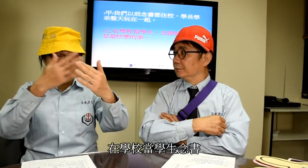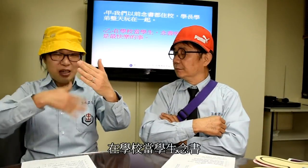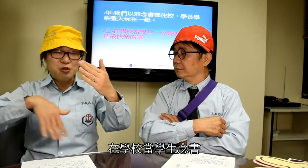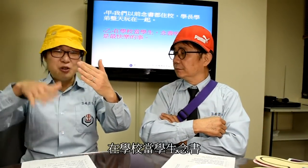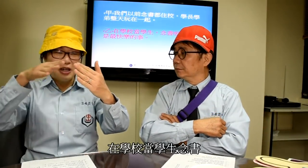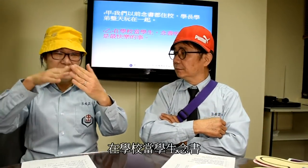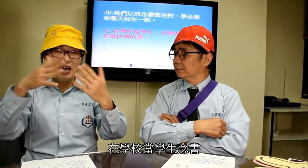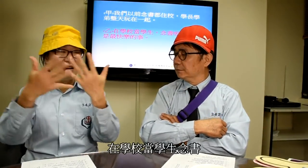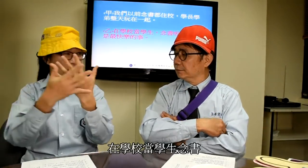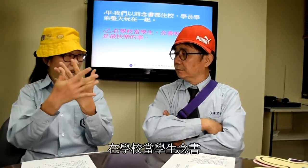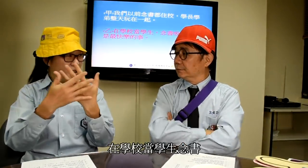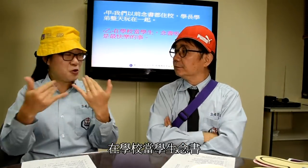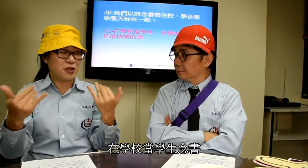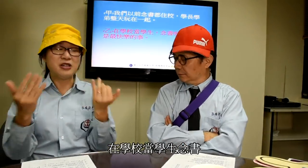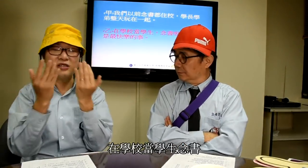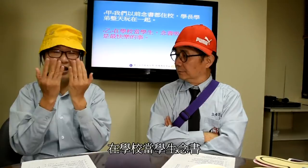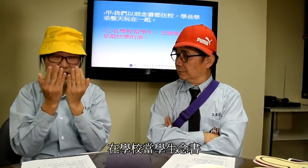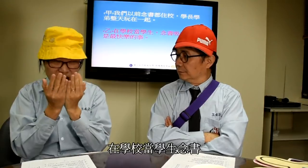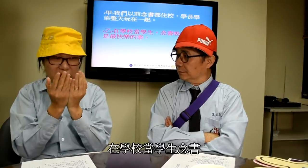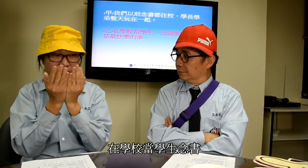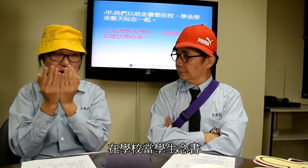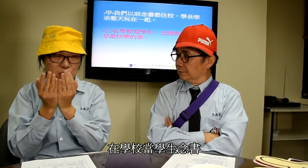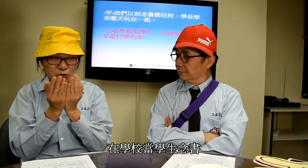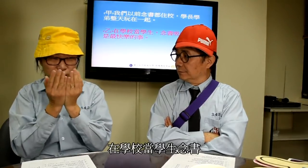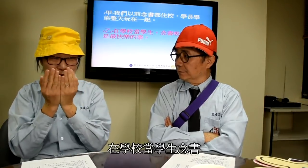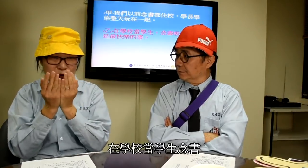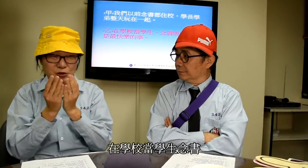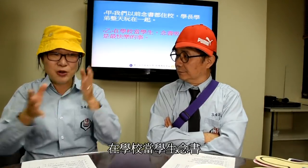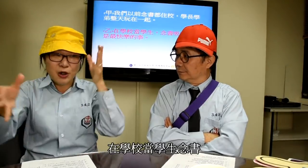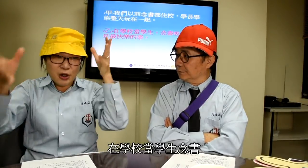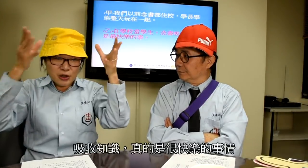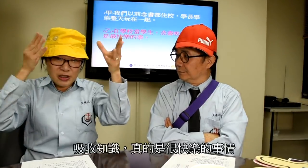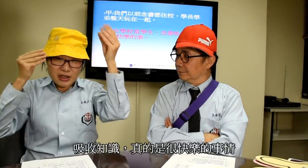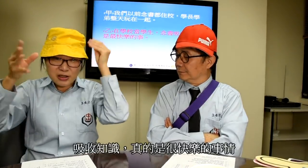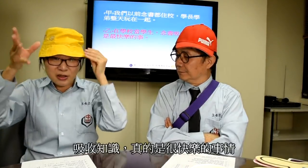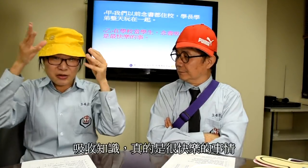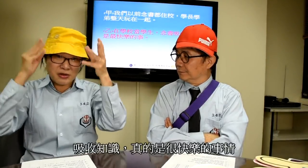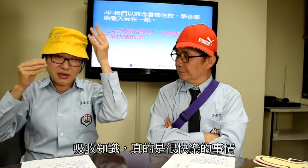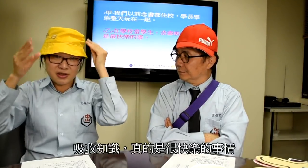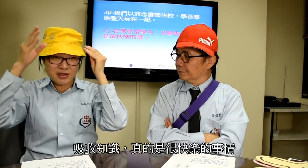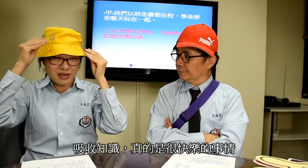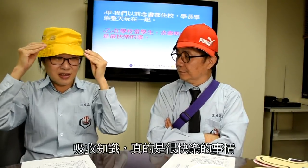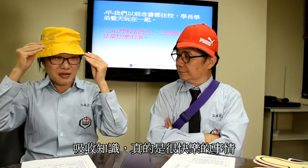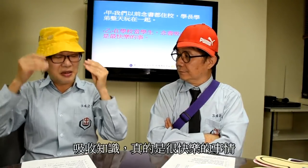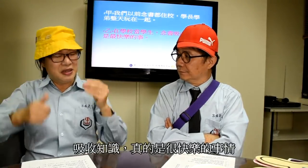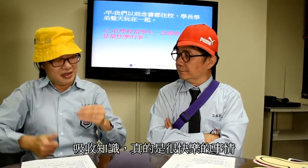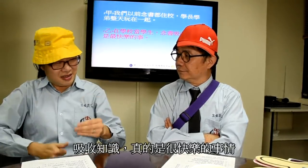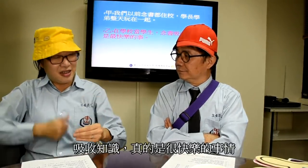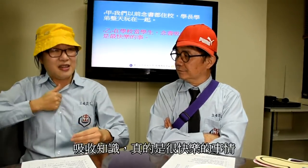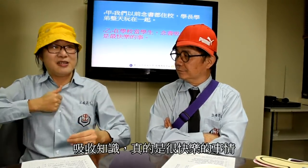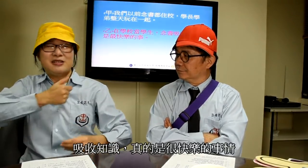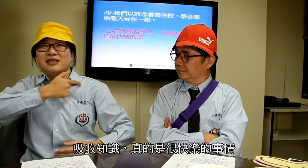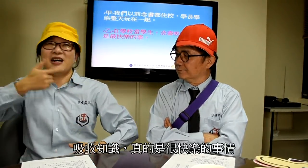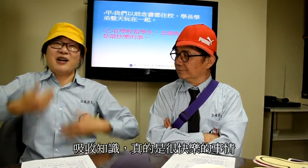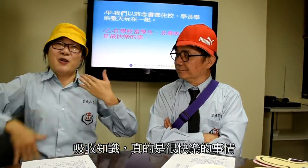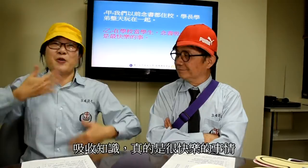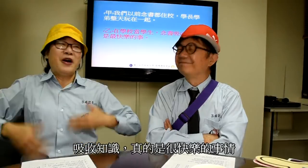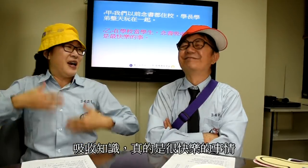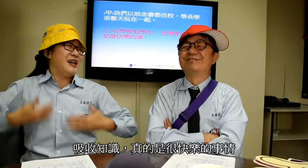学校当学生念书，吸收知识，真的是很快乐的